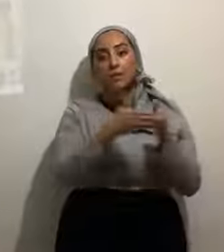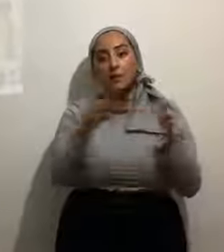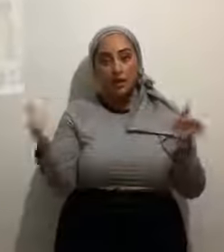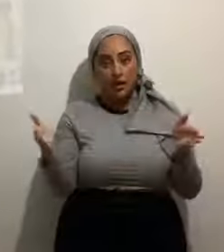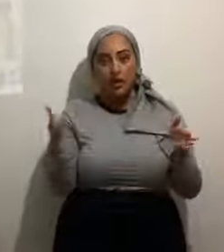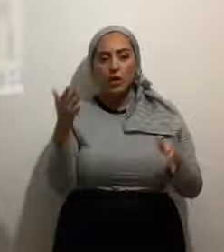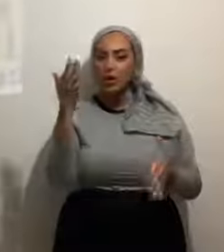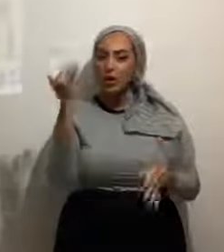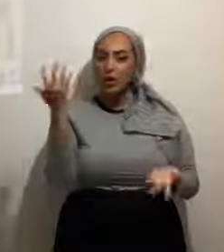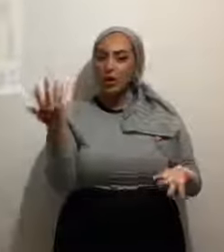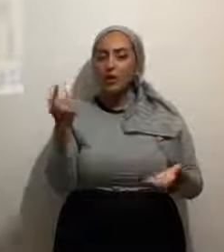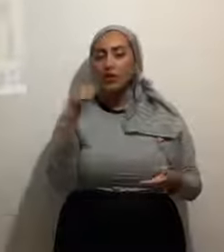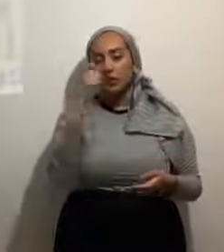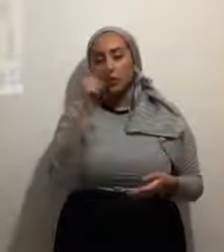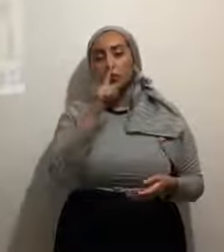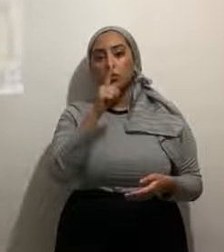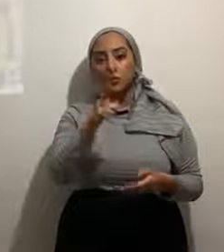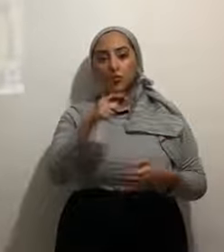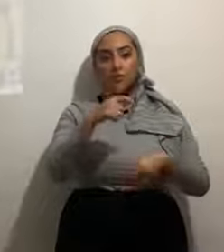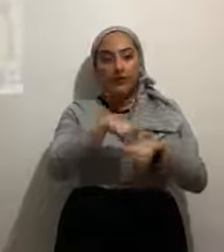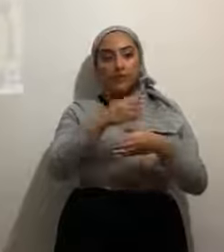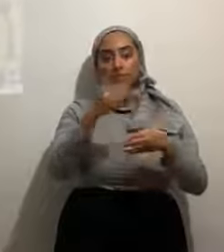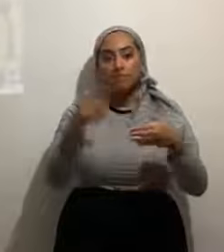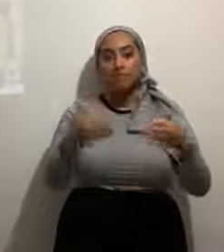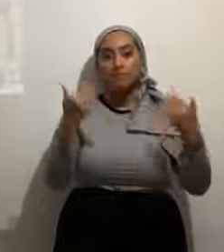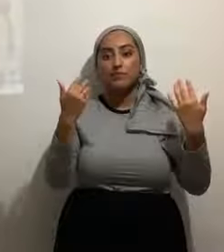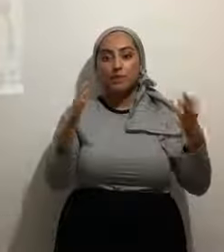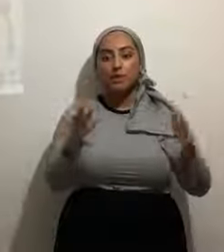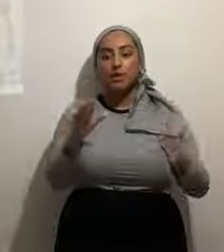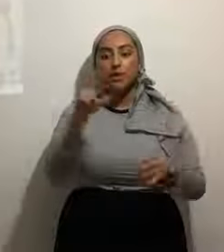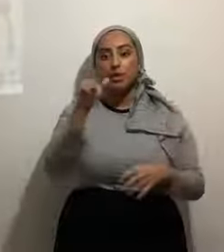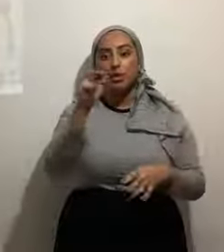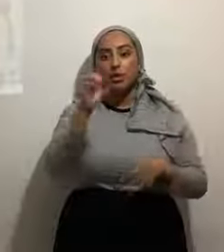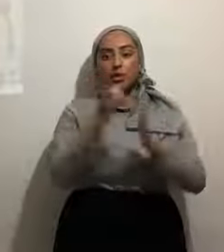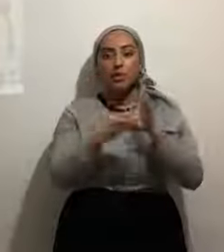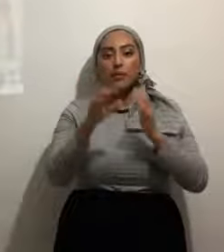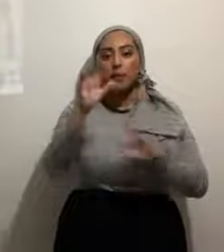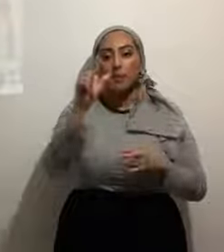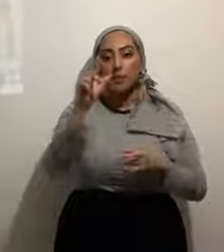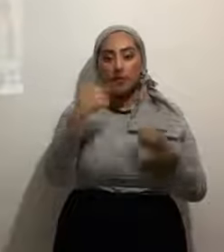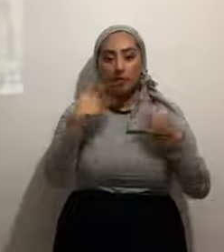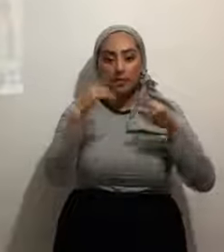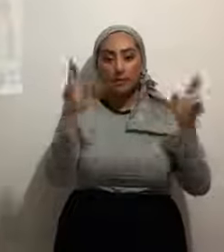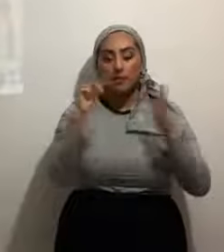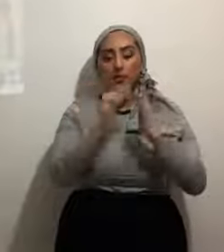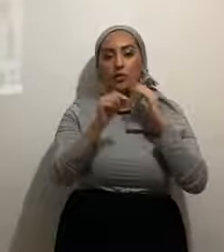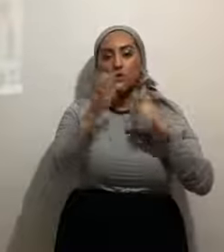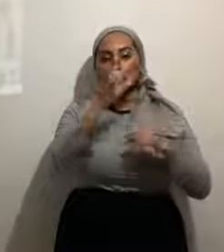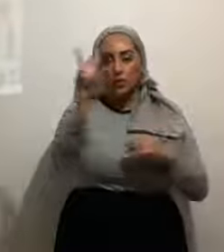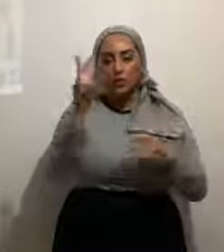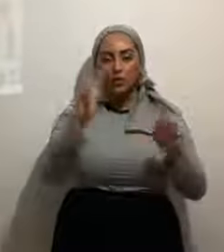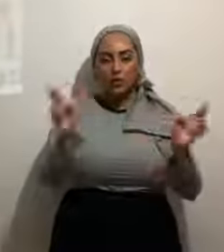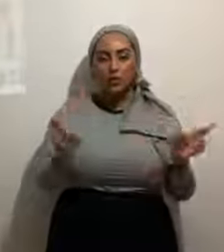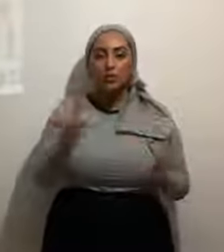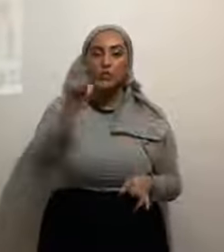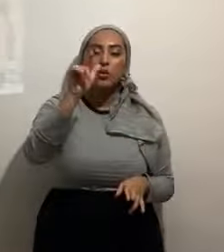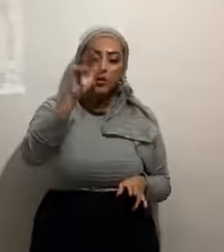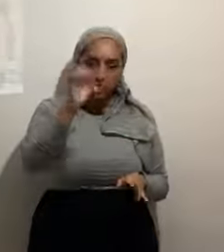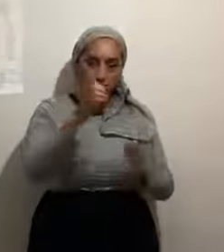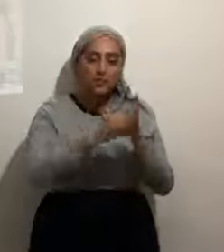porque de veras falta muy poco tiempo, hermanos. Lucas 23, si tienen el verso 32. Lucas 23, verso